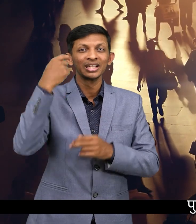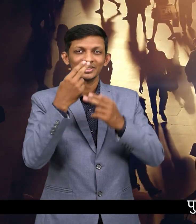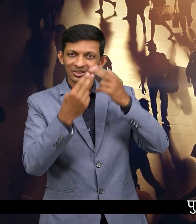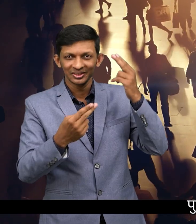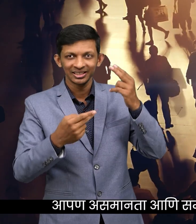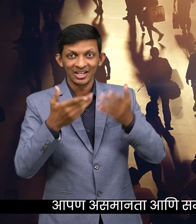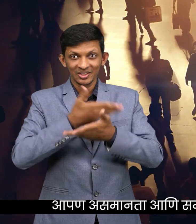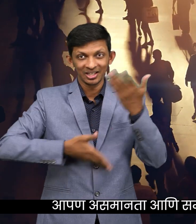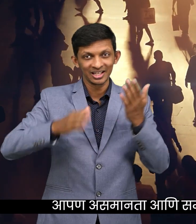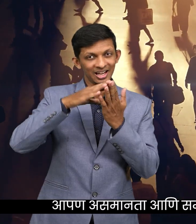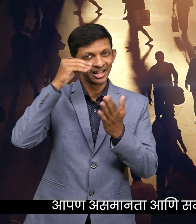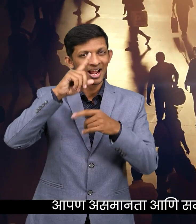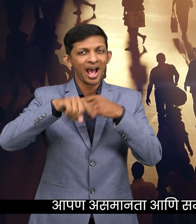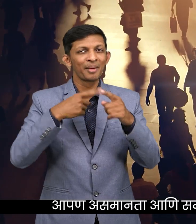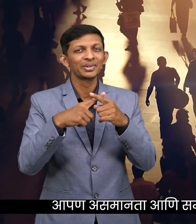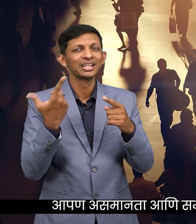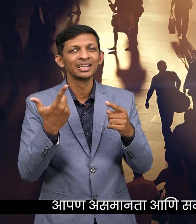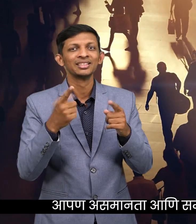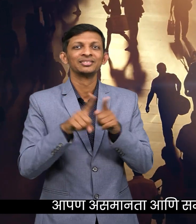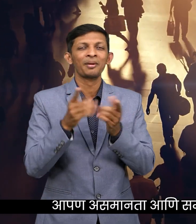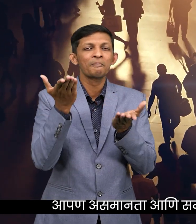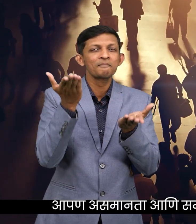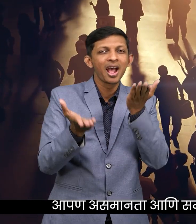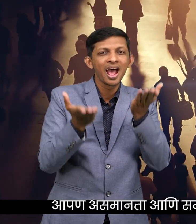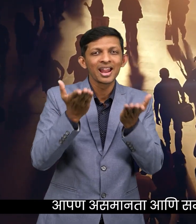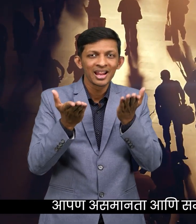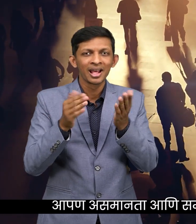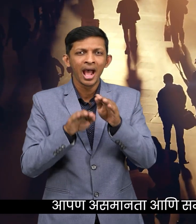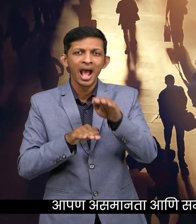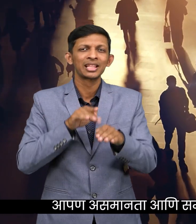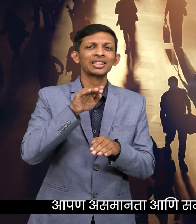पुढील व्हिडिओमध्ये आपण असमानता आणि समानतेच्या